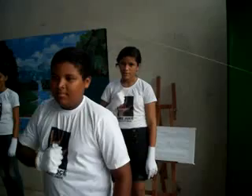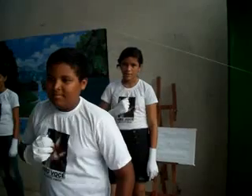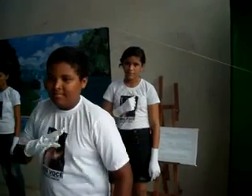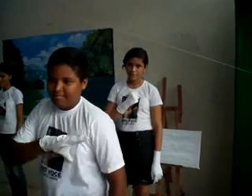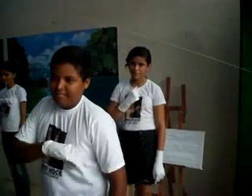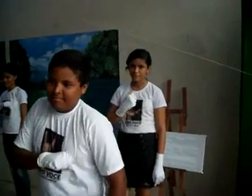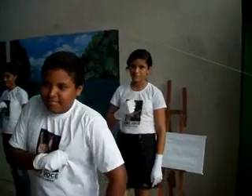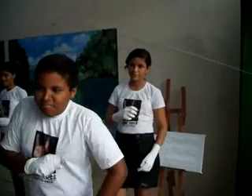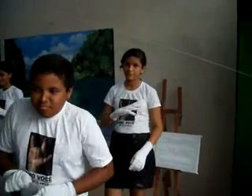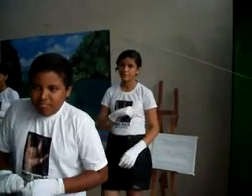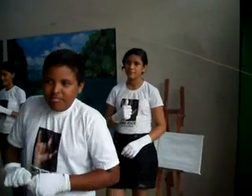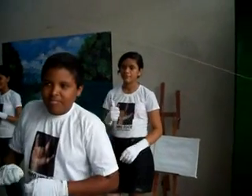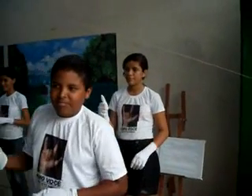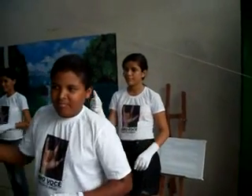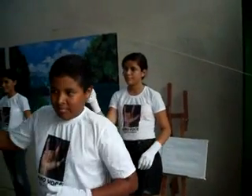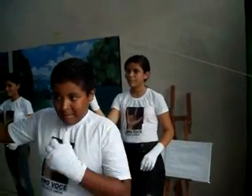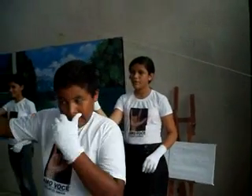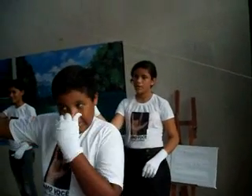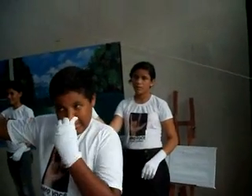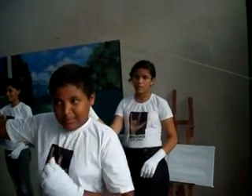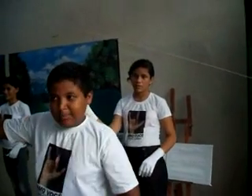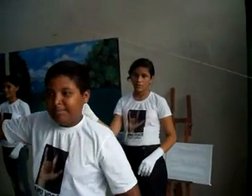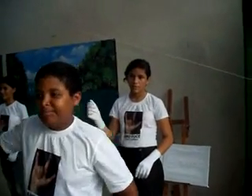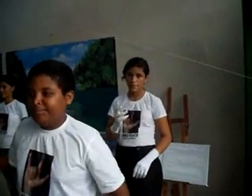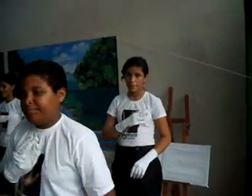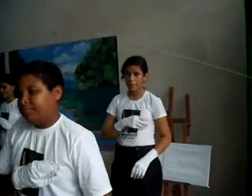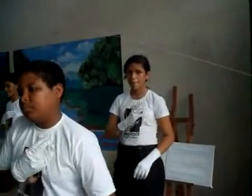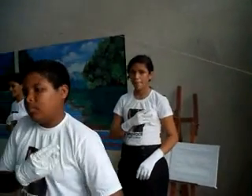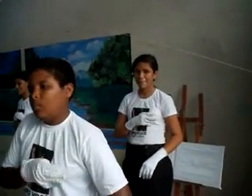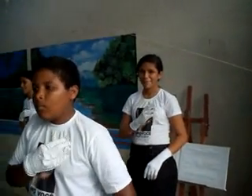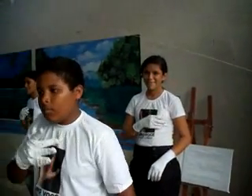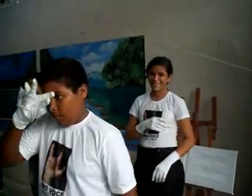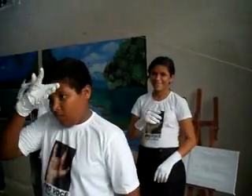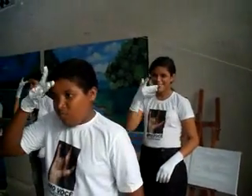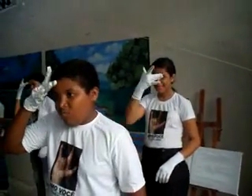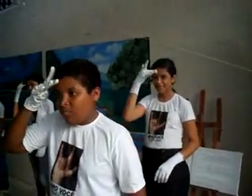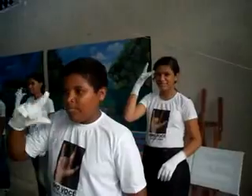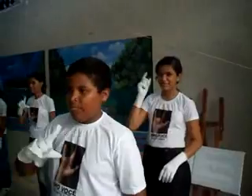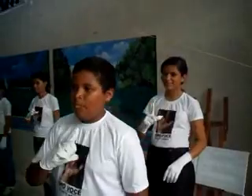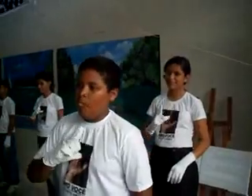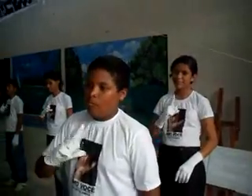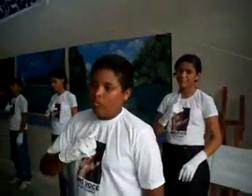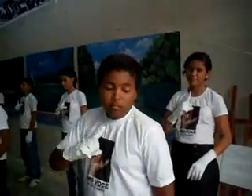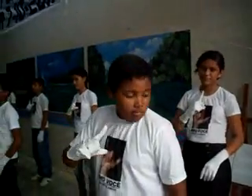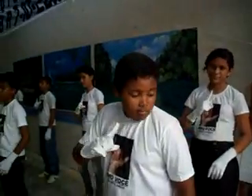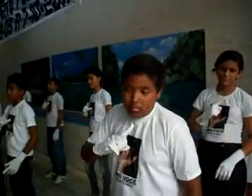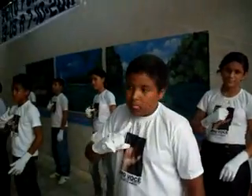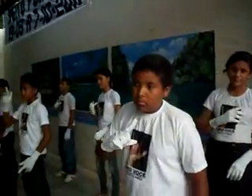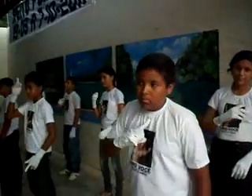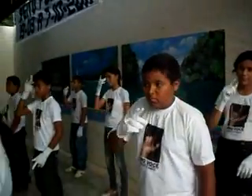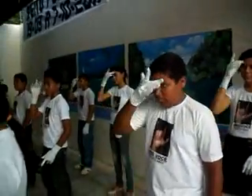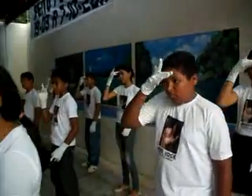Isso faz bem, ao coração da gente quando tem Alguém vai